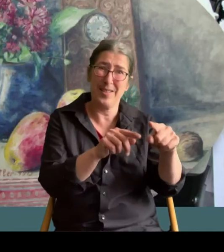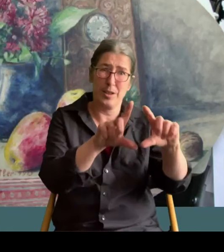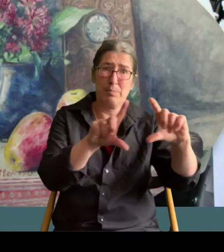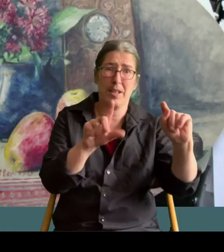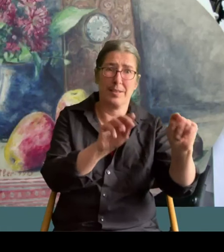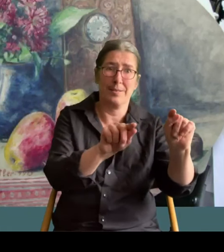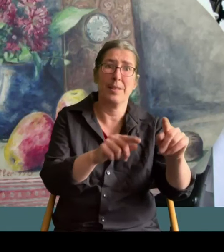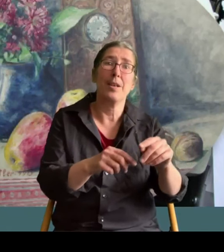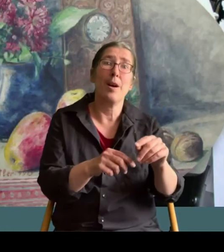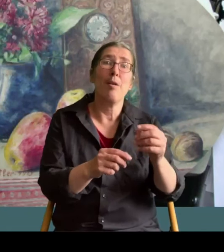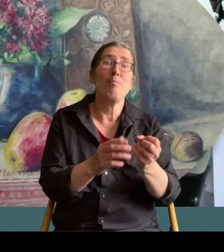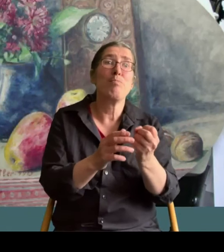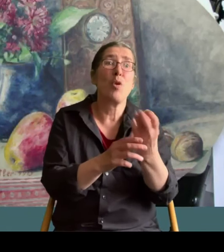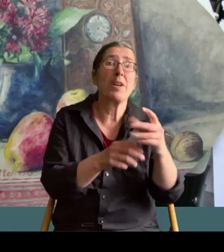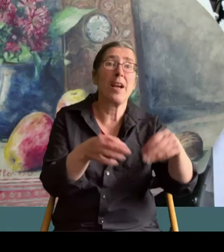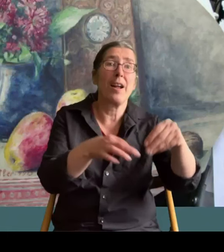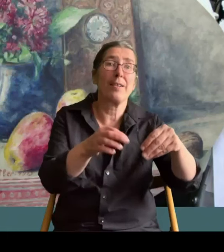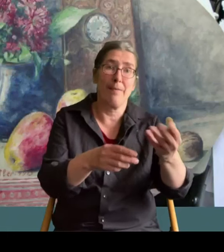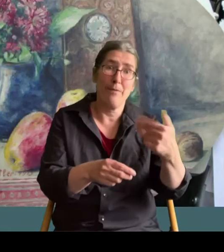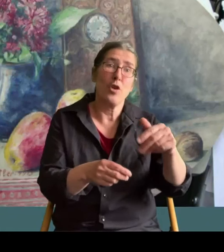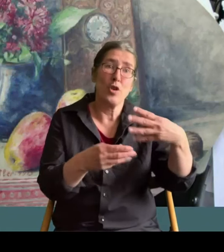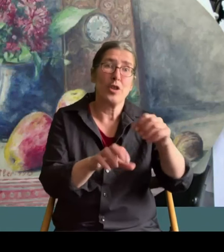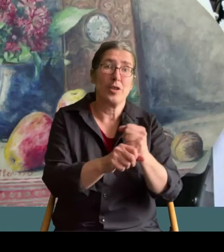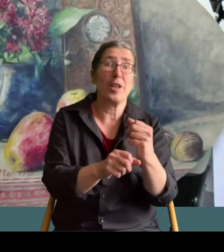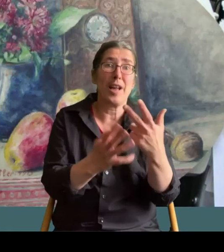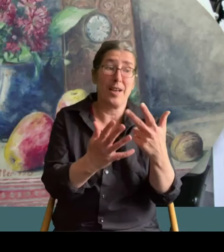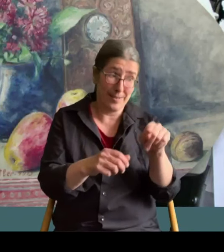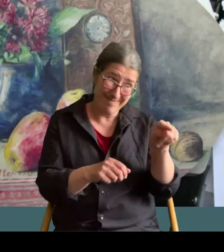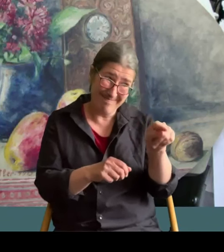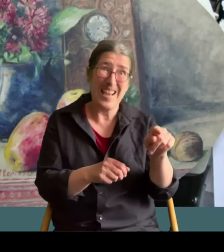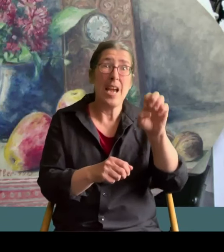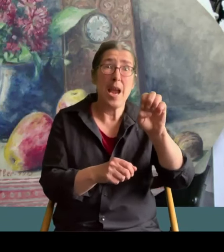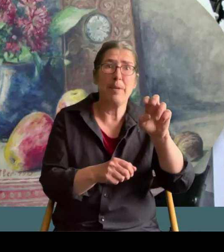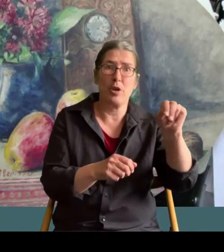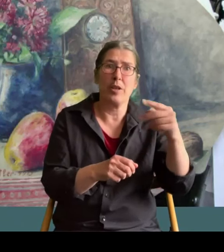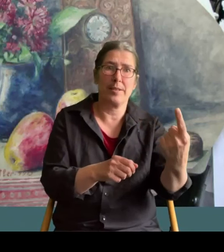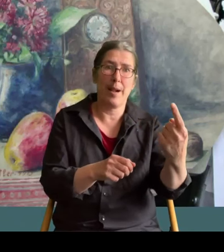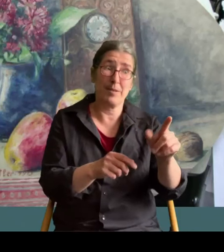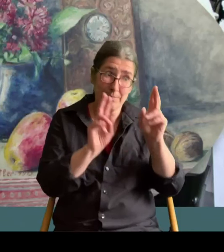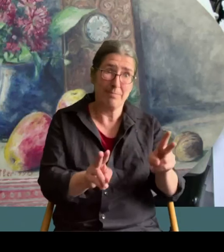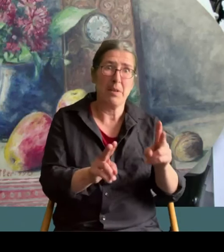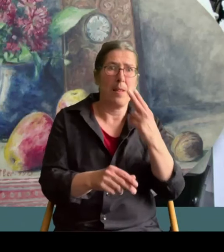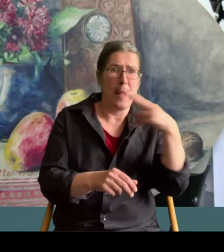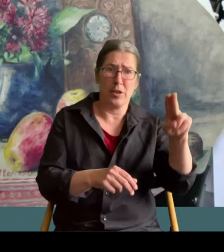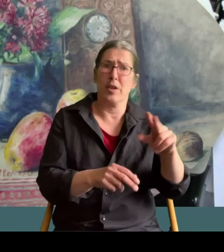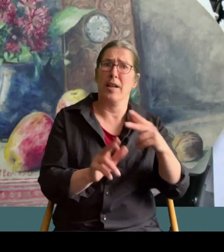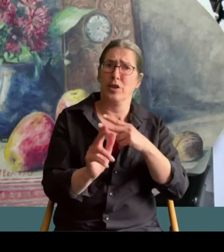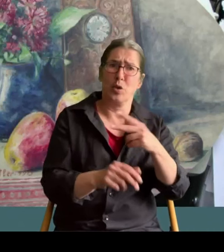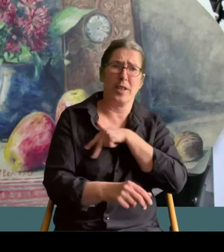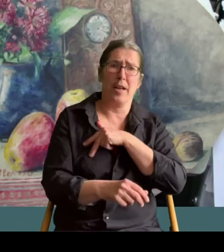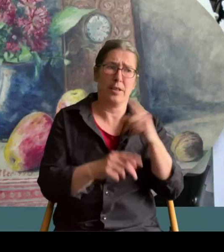ein weiteres Bild von Emil Nolde. Das heißt Blumengarten und ist von 1908. Übrigens war Emil Nolde ein